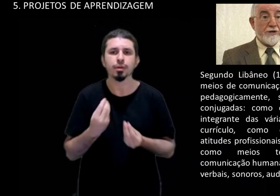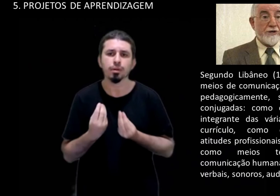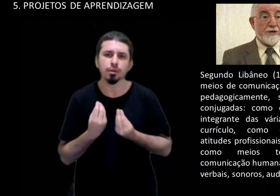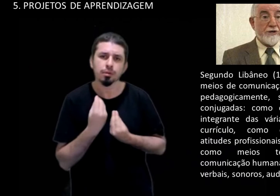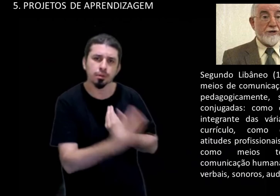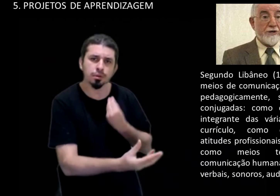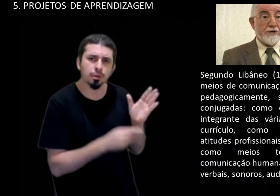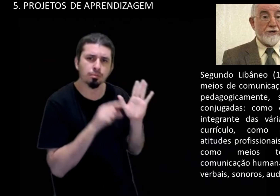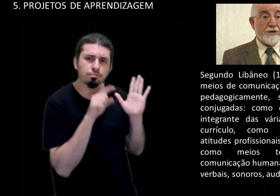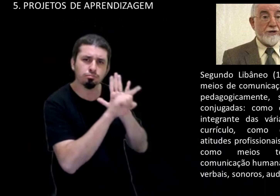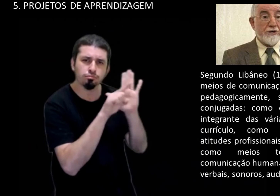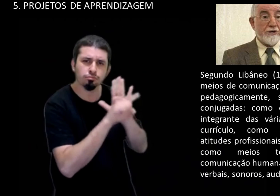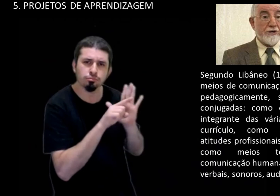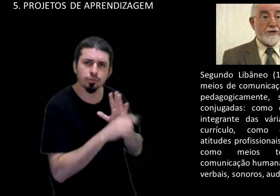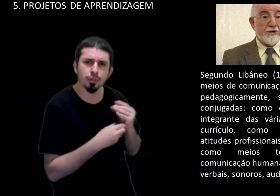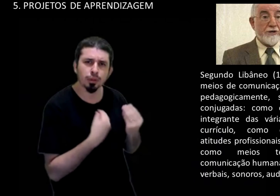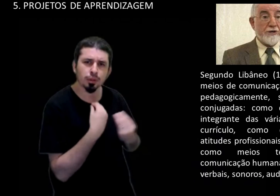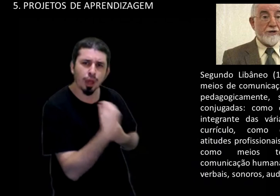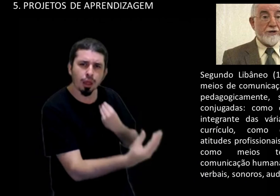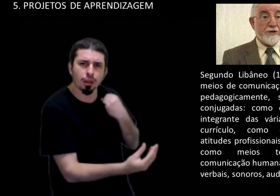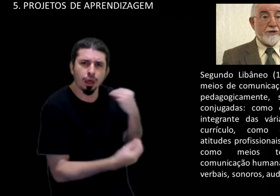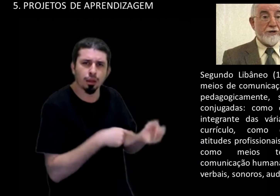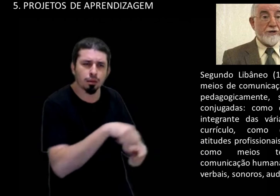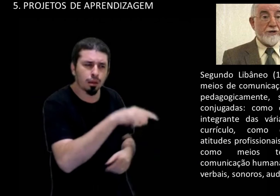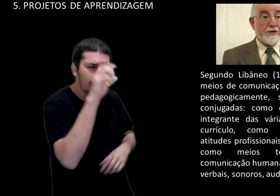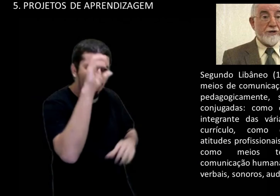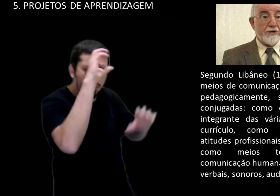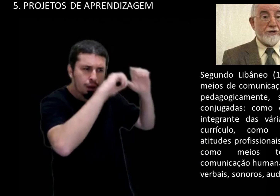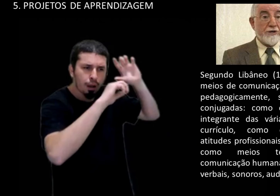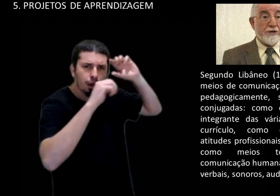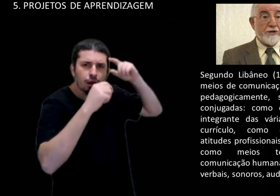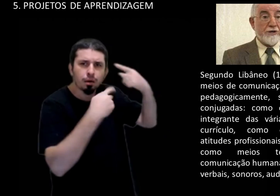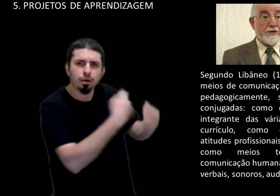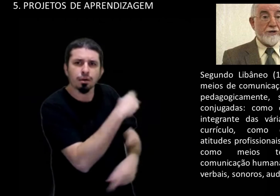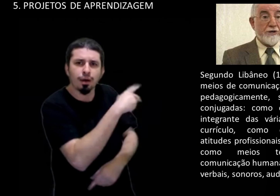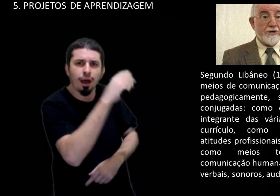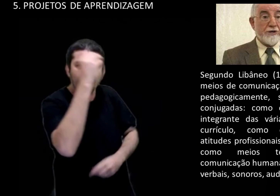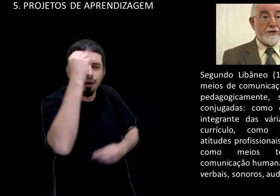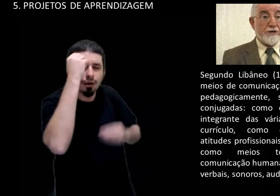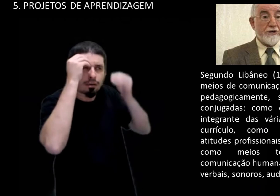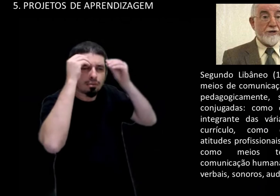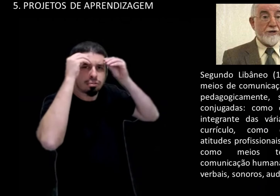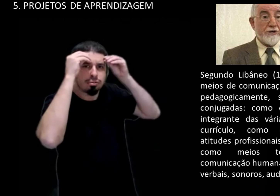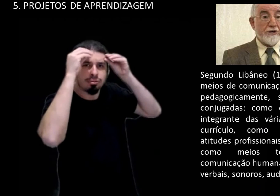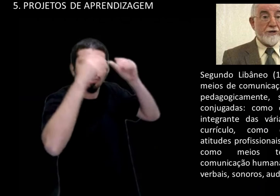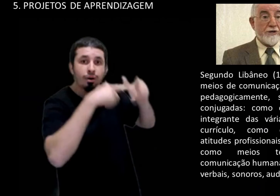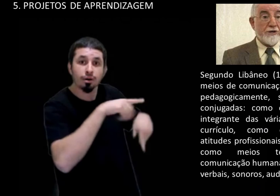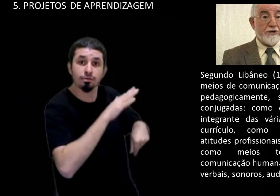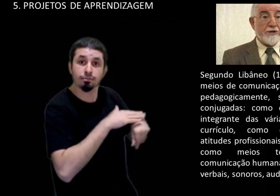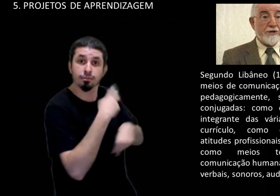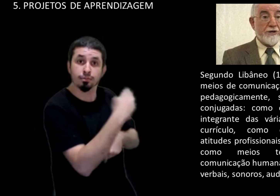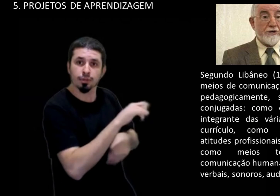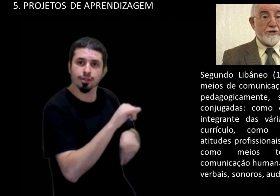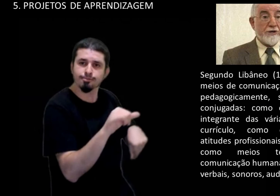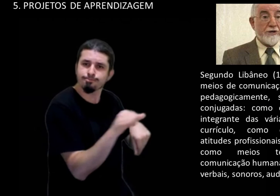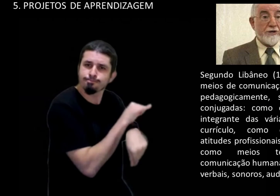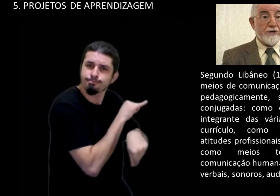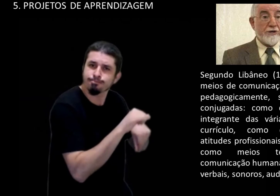que questiona e faz os alunos refletirem sobre as questões em estudo, visando a que busquem estratégias